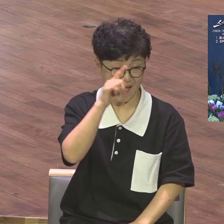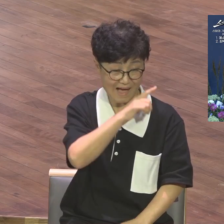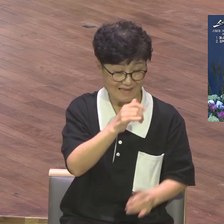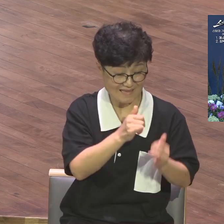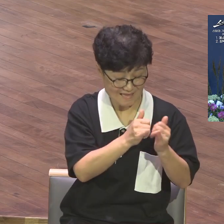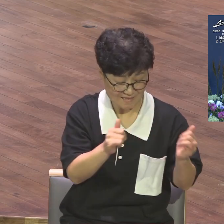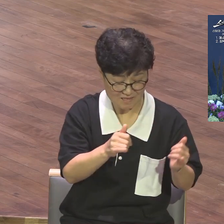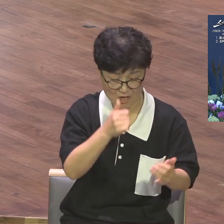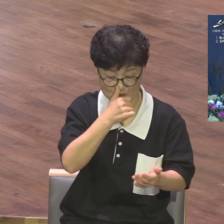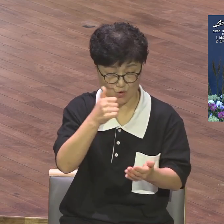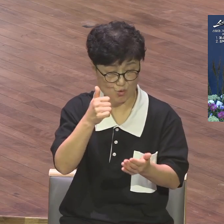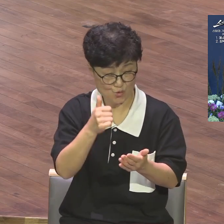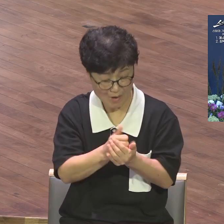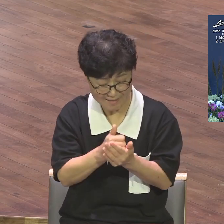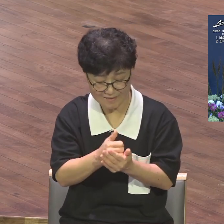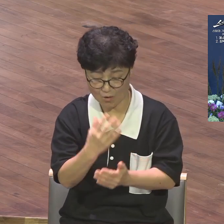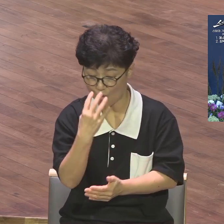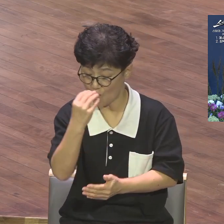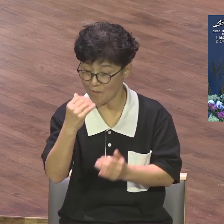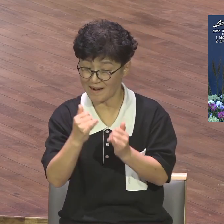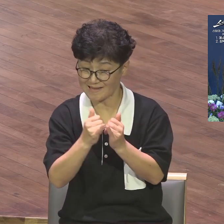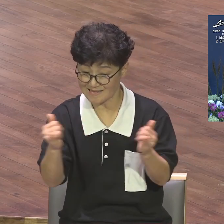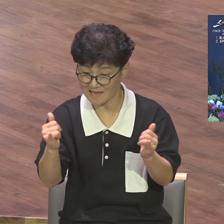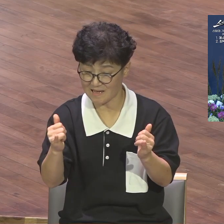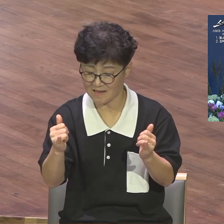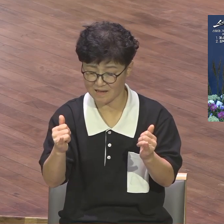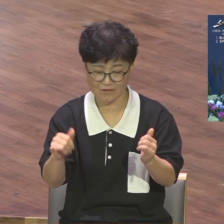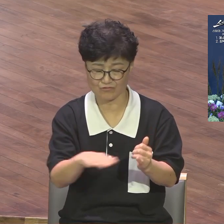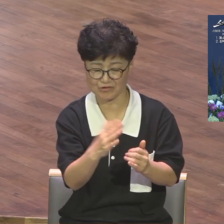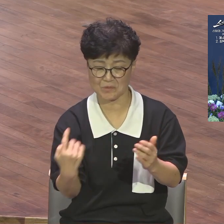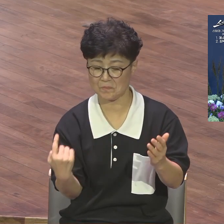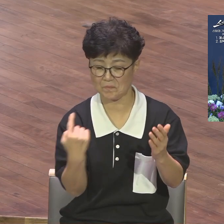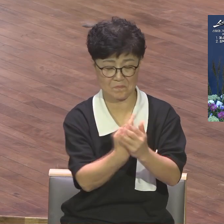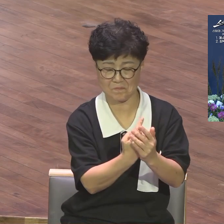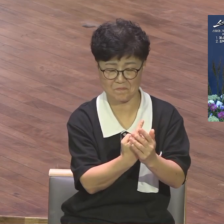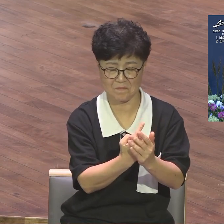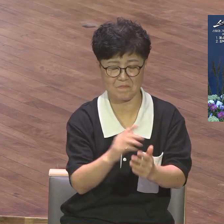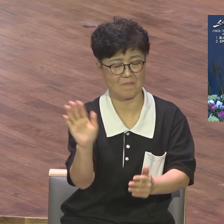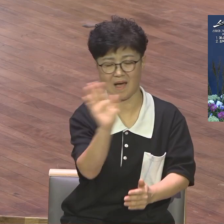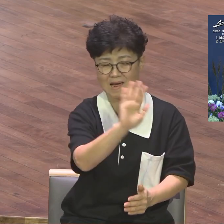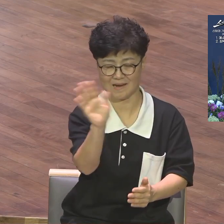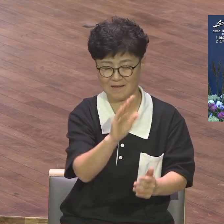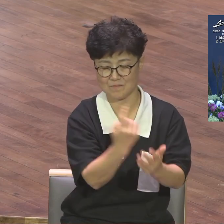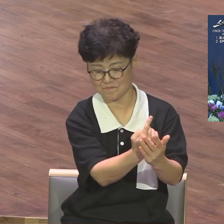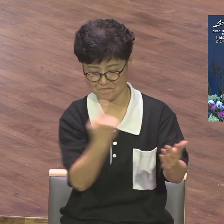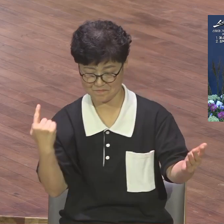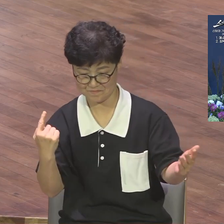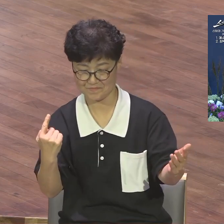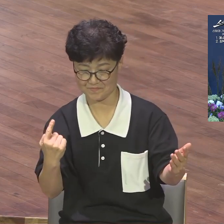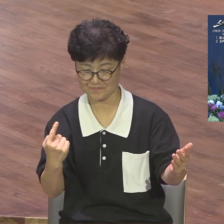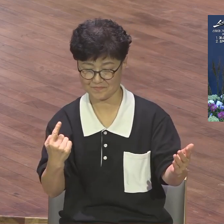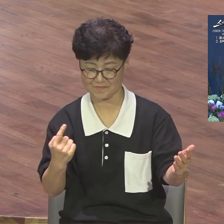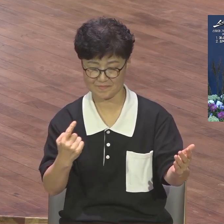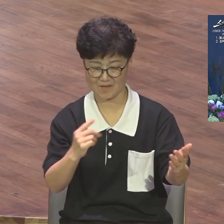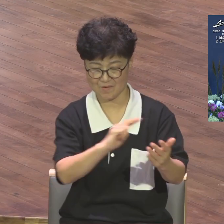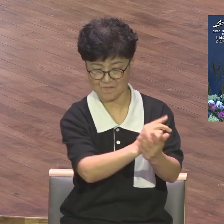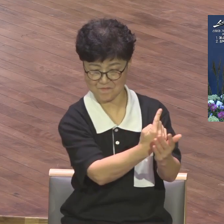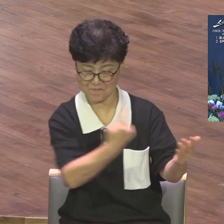자리. 여기서 어떻게 해요? 여기 앉지 않는 겁니다. 그럼 거기서 이제는